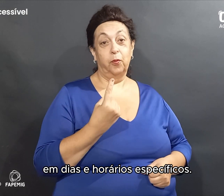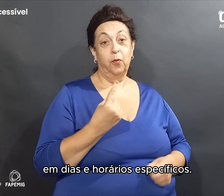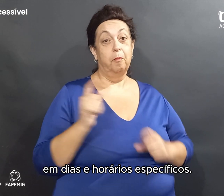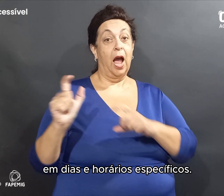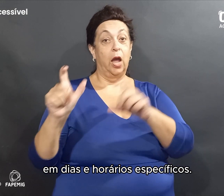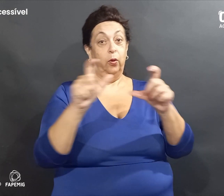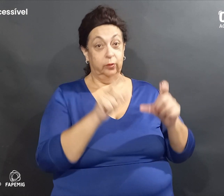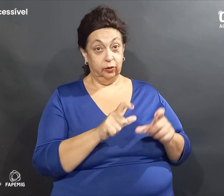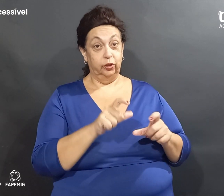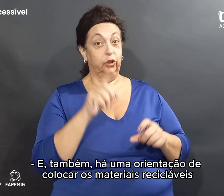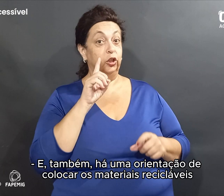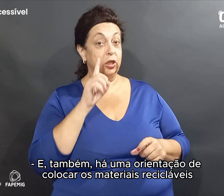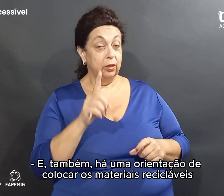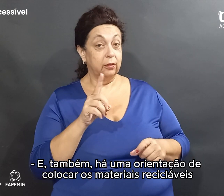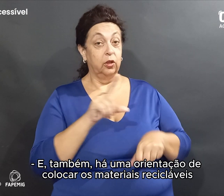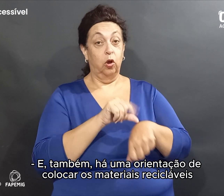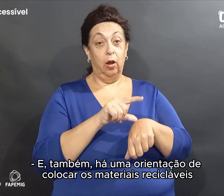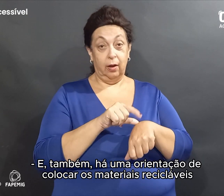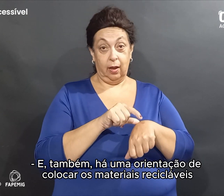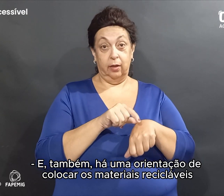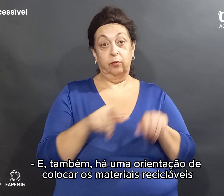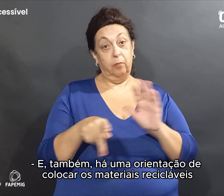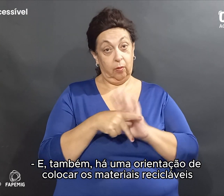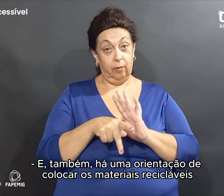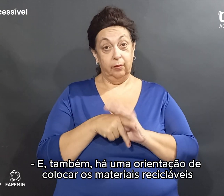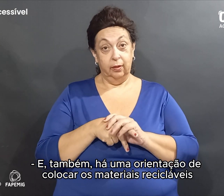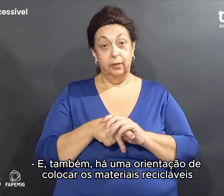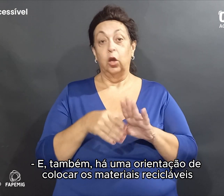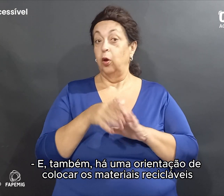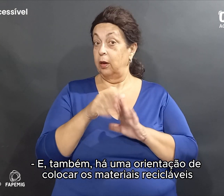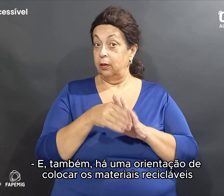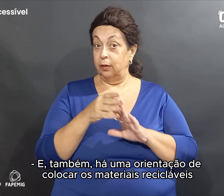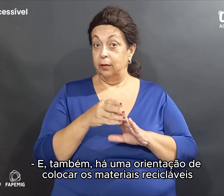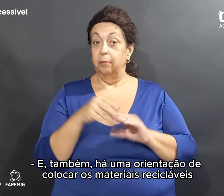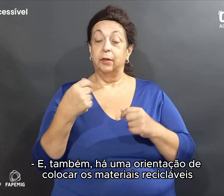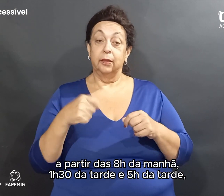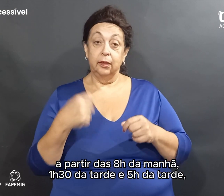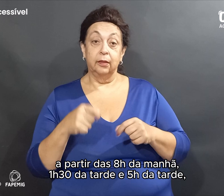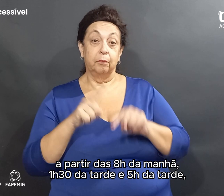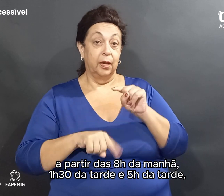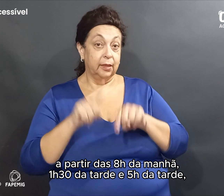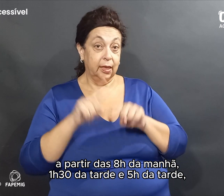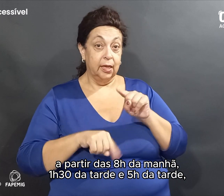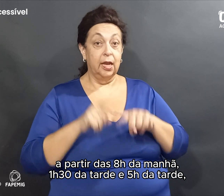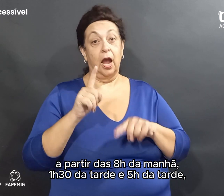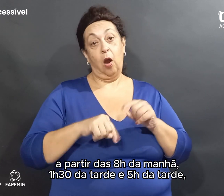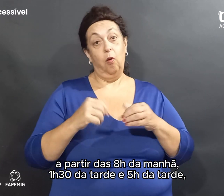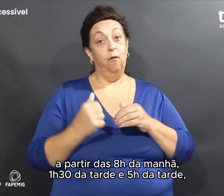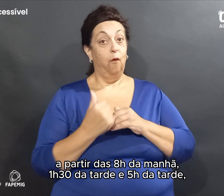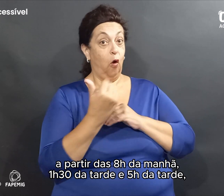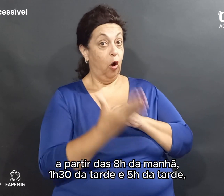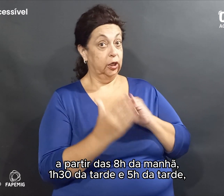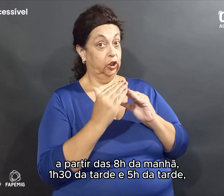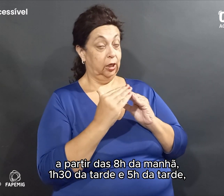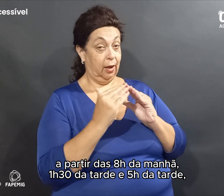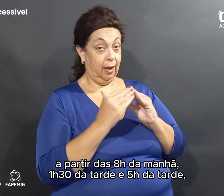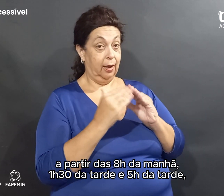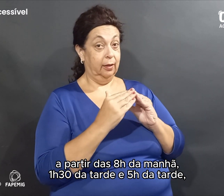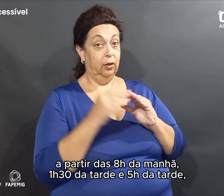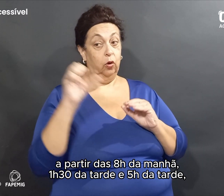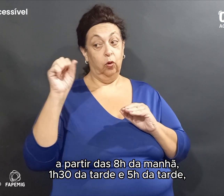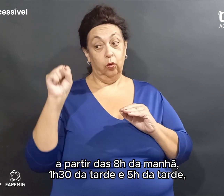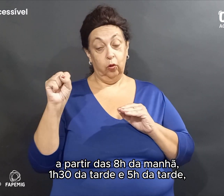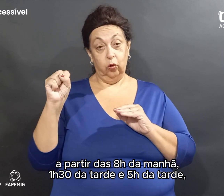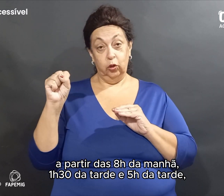horários específicos. E também há uma orientação de colocar os materiais recicláveis a partir das 8 horas da manhã, 1h30